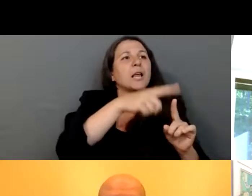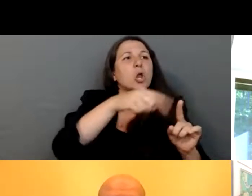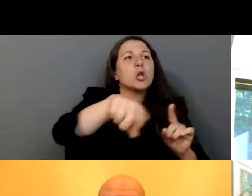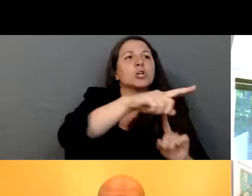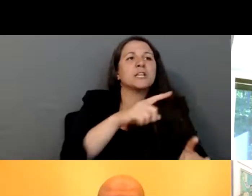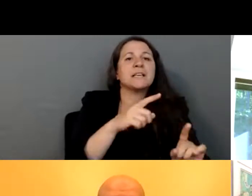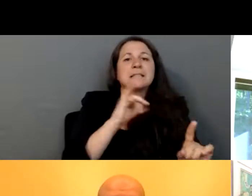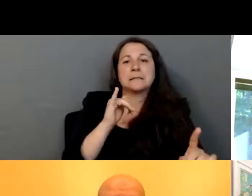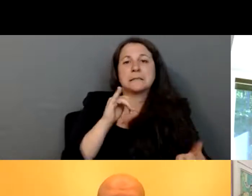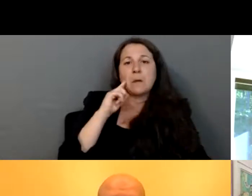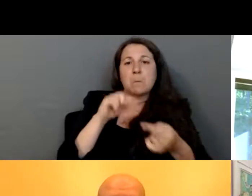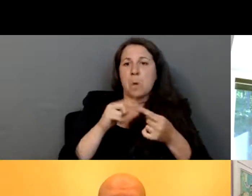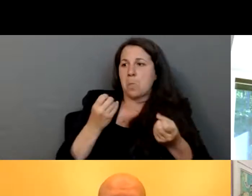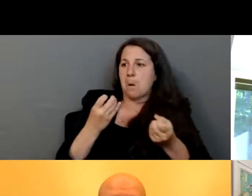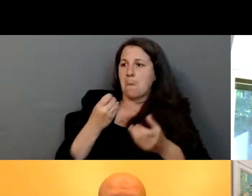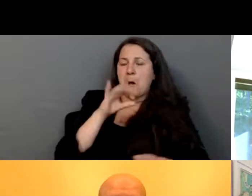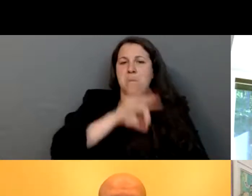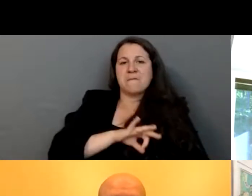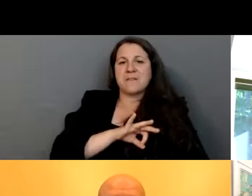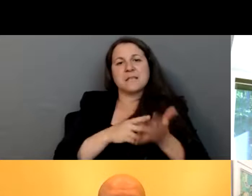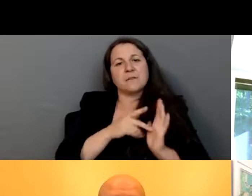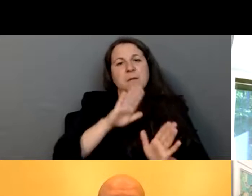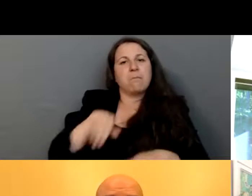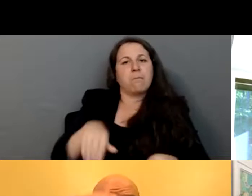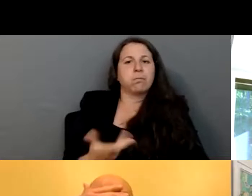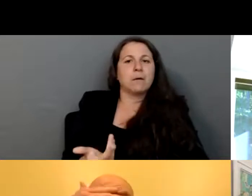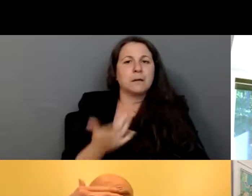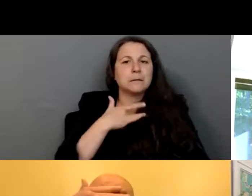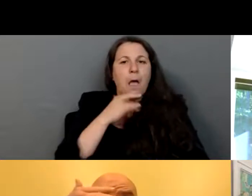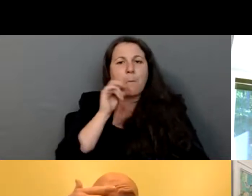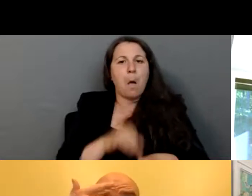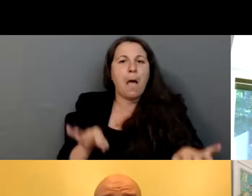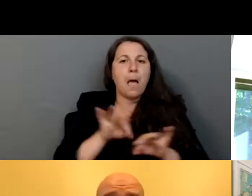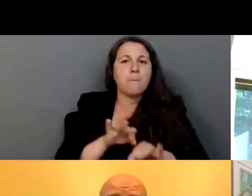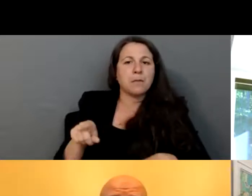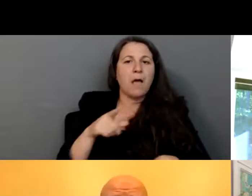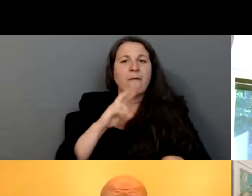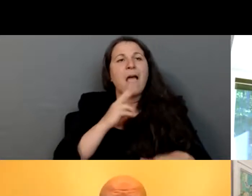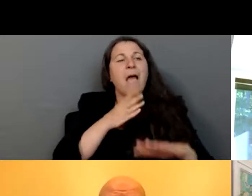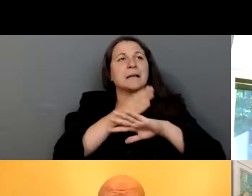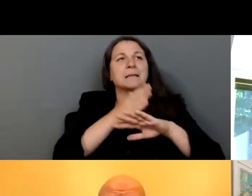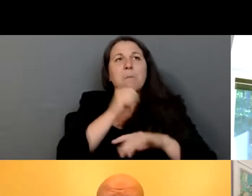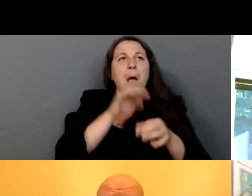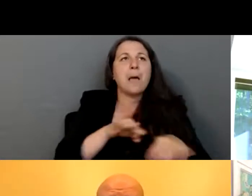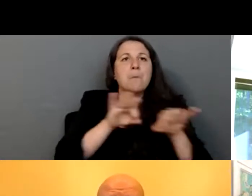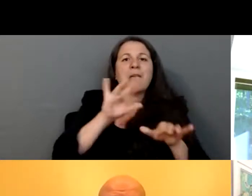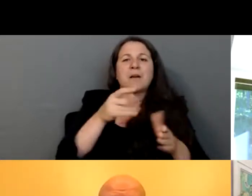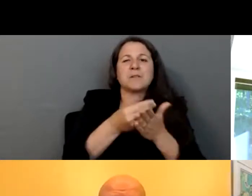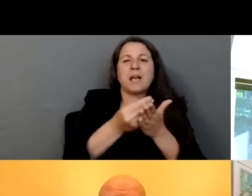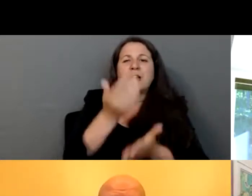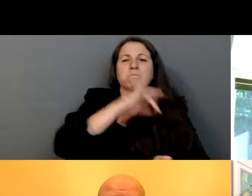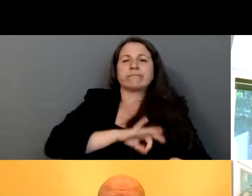en intelligence artificielle ne pensent pas que c'est même important de travailler sur une réelle accessibilité pour tous. Tous peuvent, ouais. Merci, Karine, mes